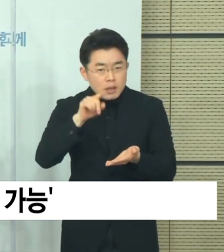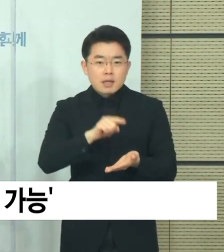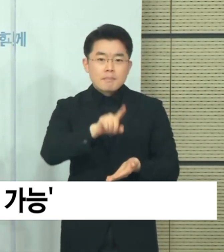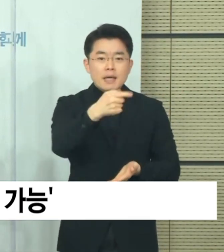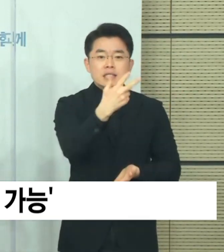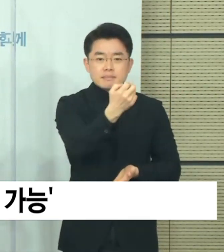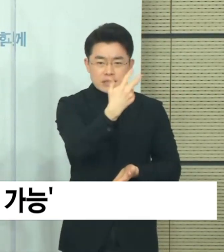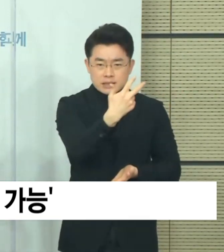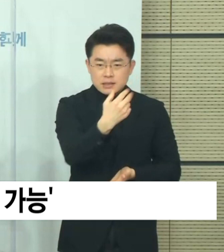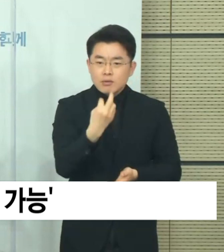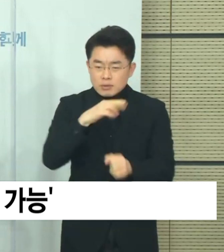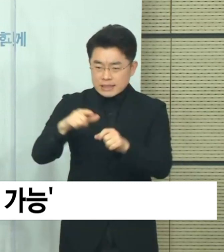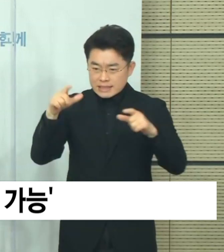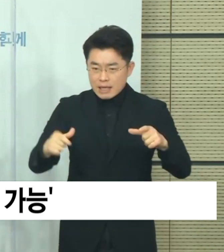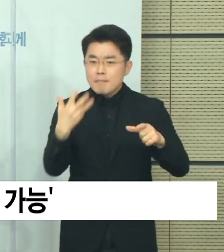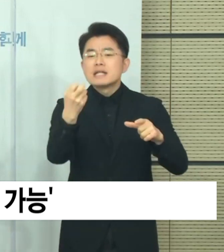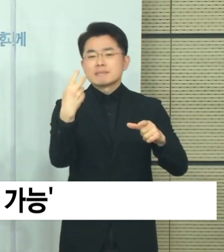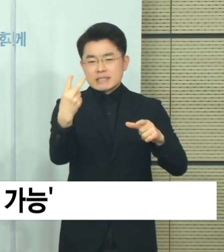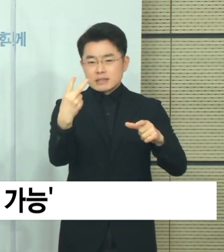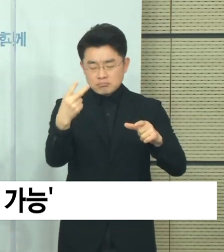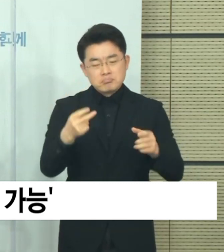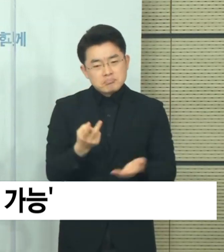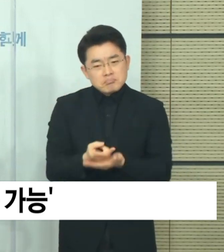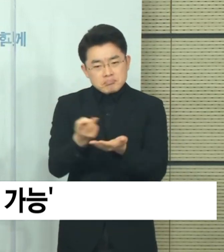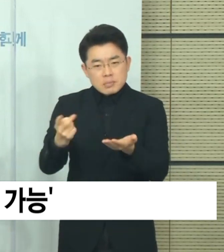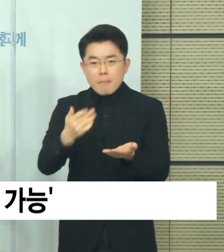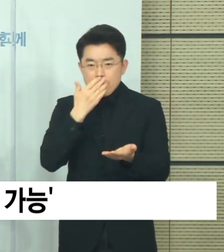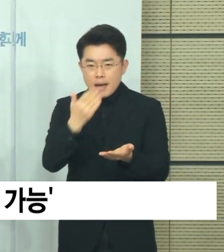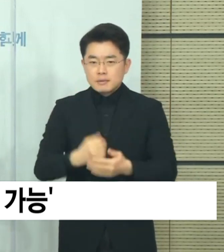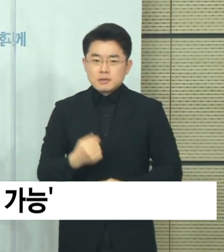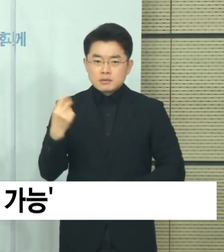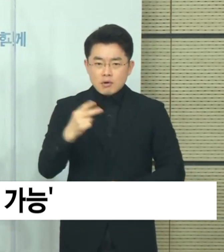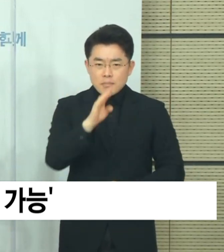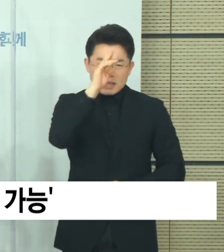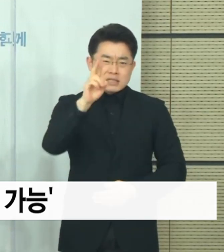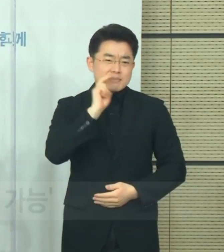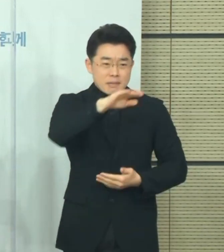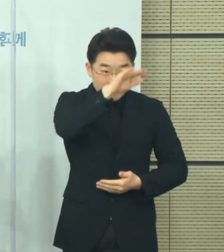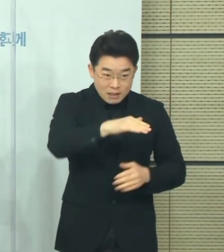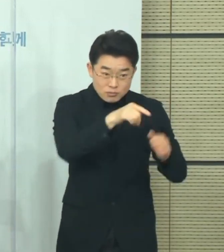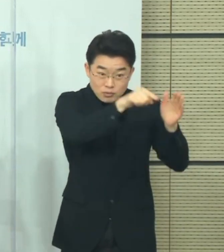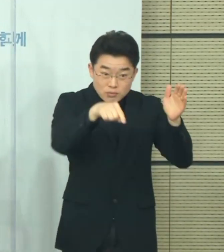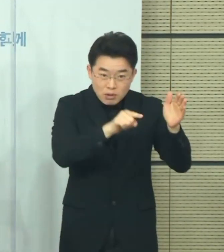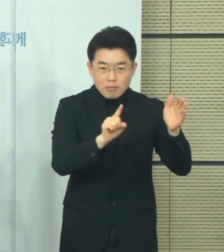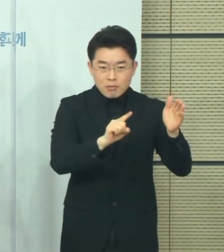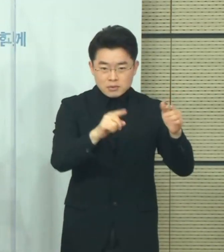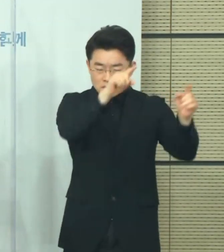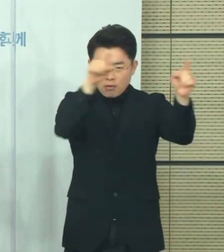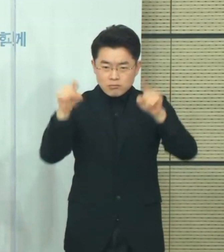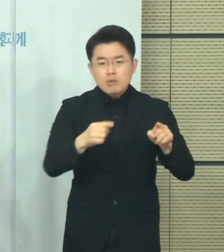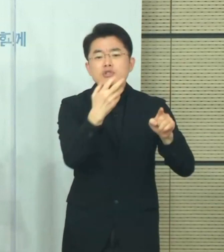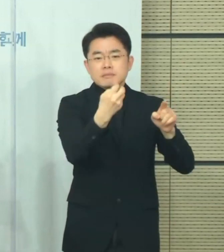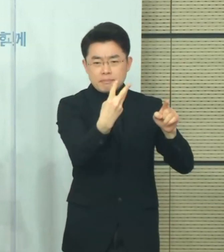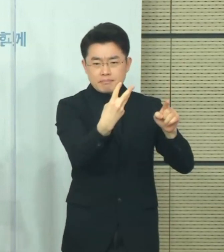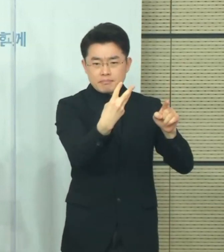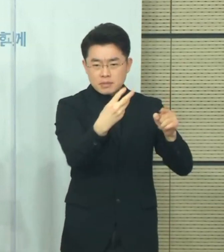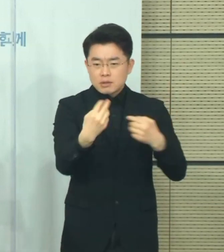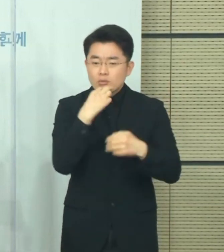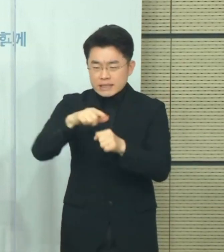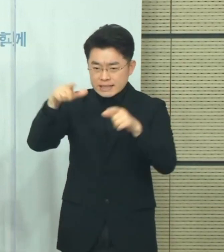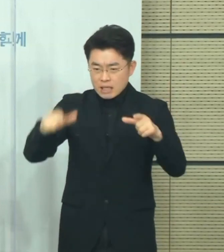수도권 82 병상이 사용가능하고 준 중 한 잡 영상은 전국 93 병상 수로 껀